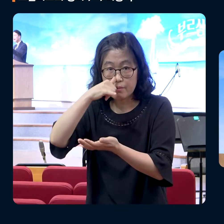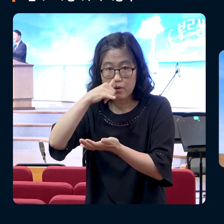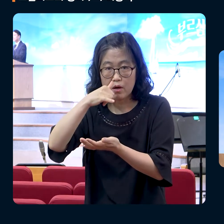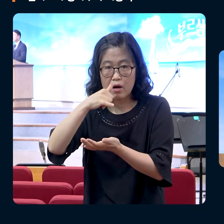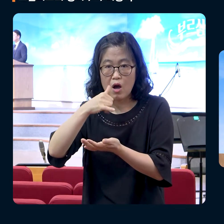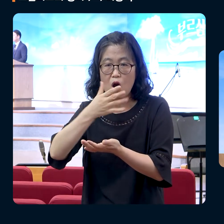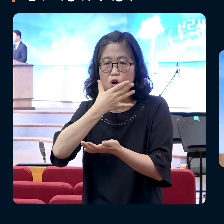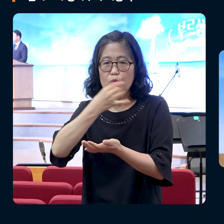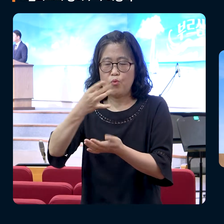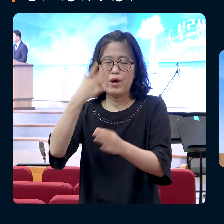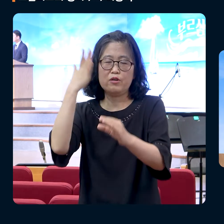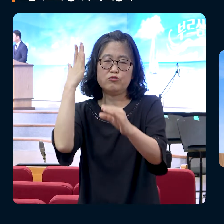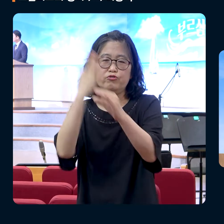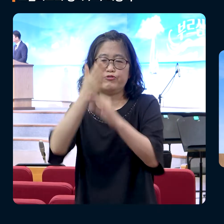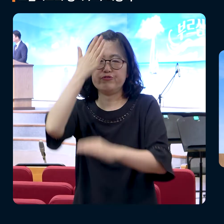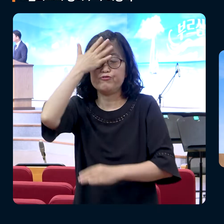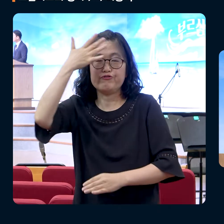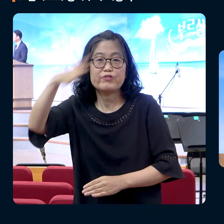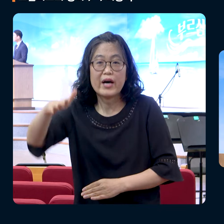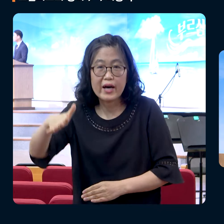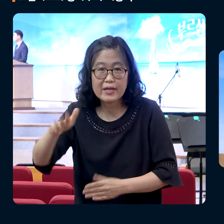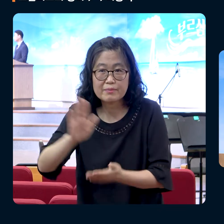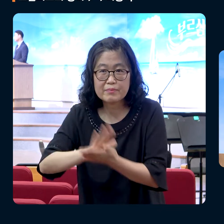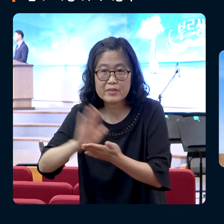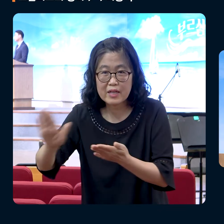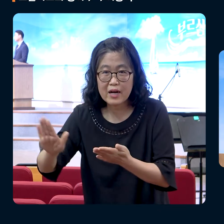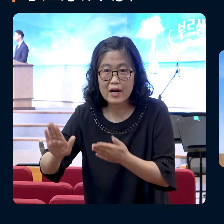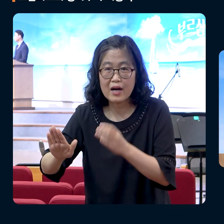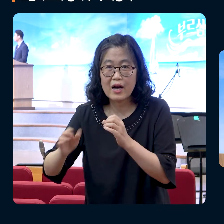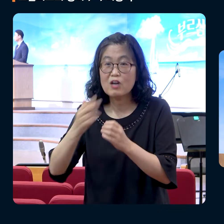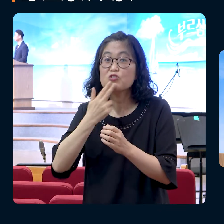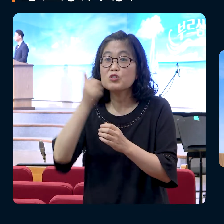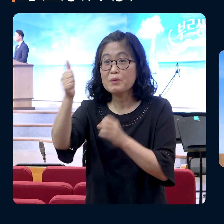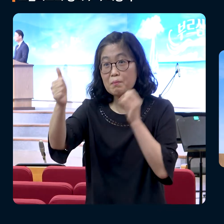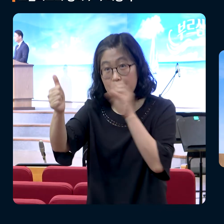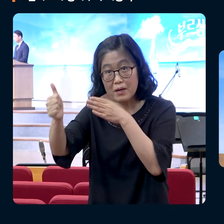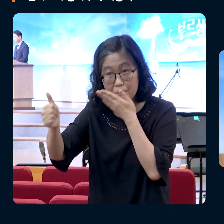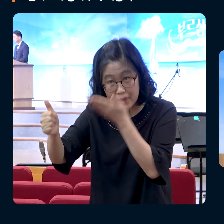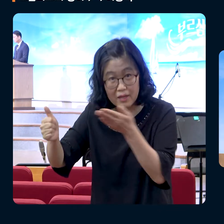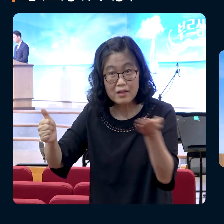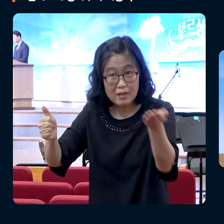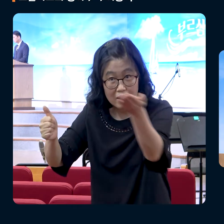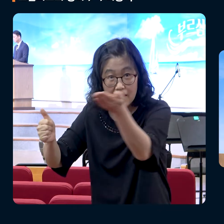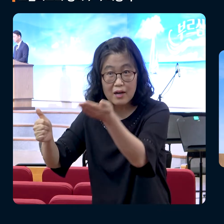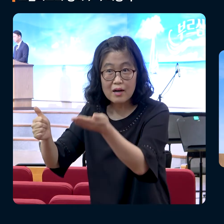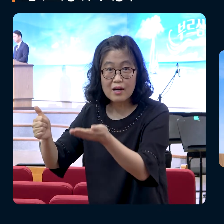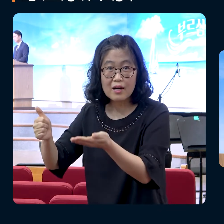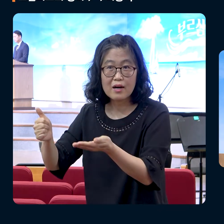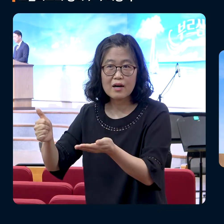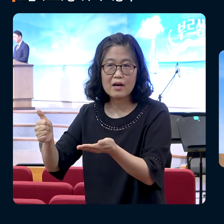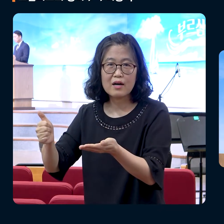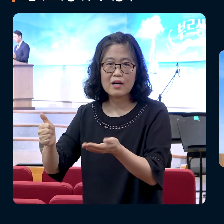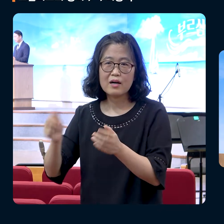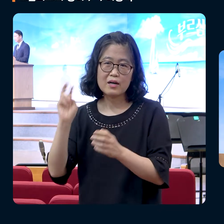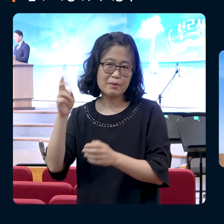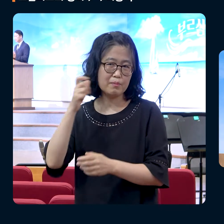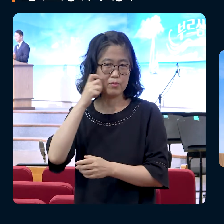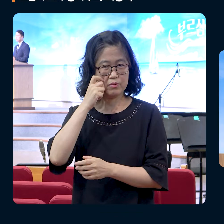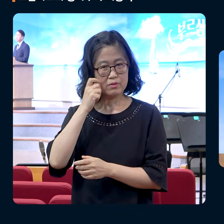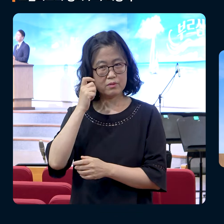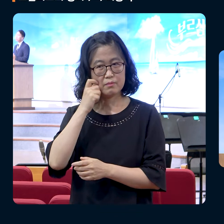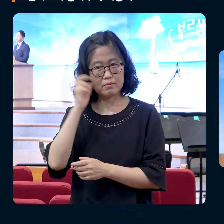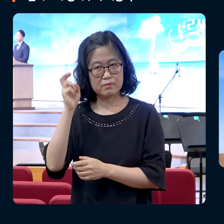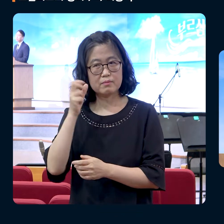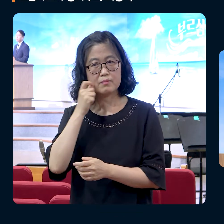불행 중 다행이네요, 이렇게 요셉한테 얘기할 수 있겠습니까? 아니요, 그렇게 얘기할 수 없을 것입니다. 요셉에게